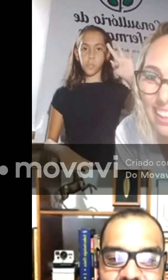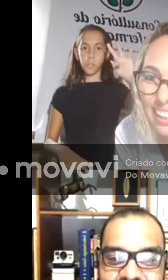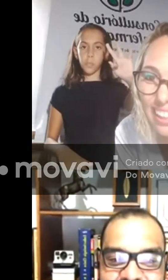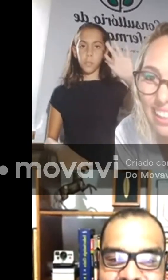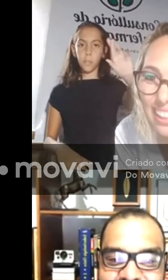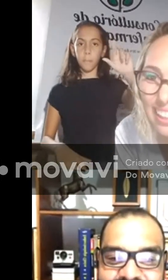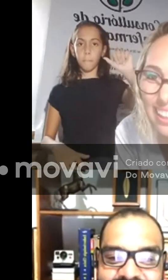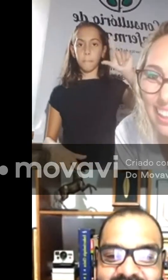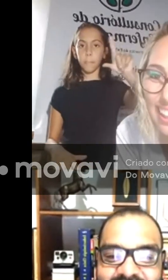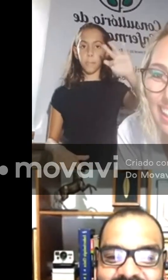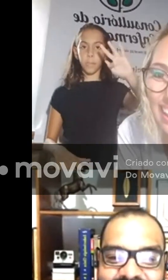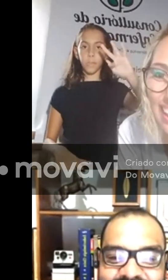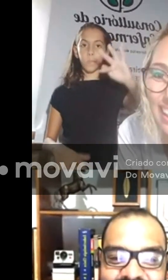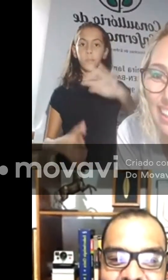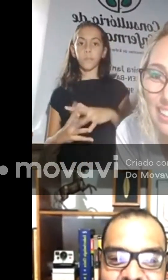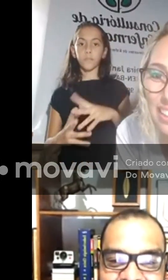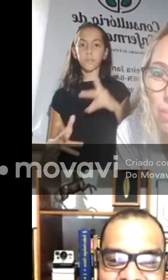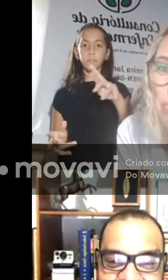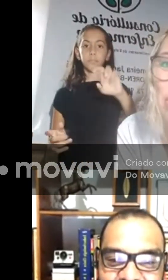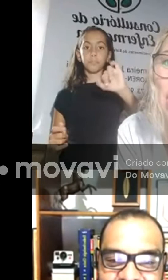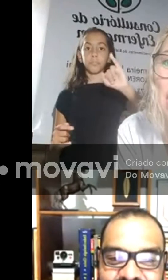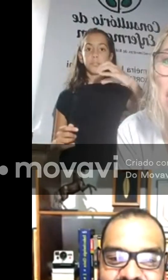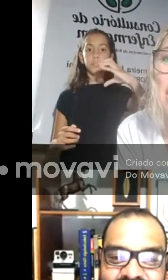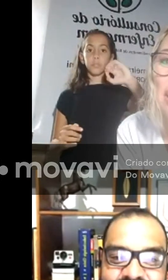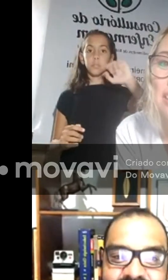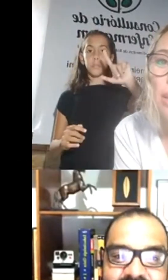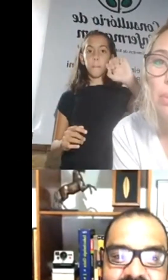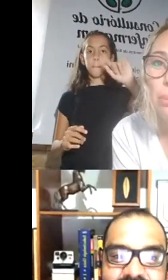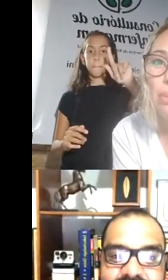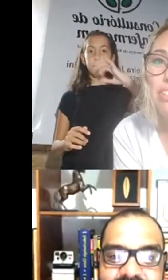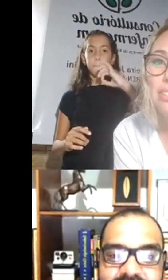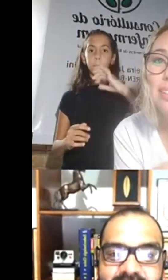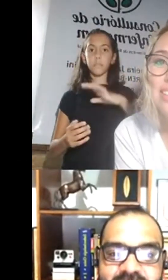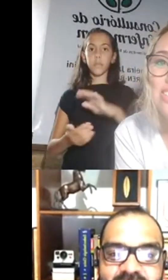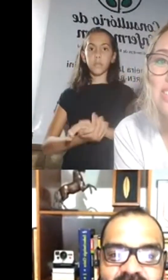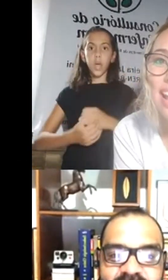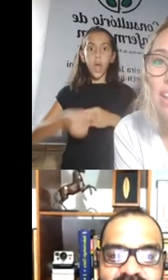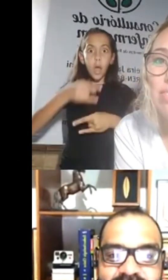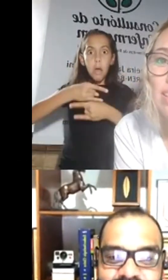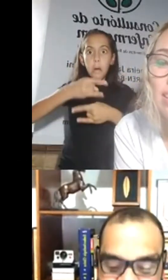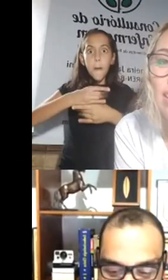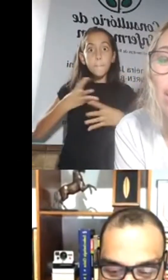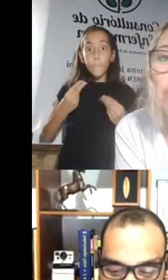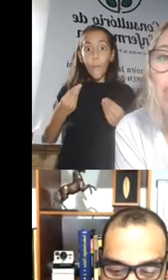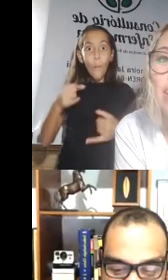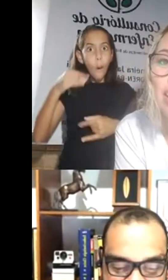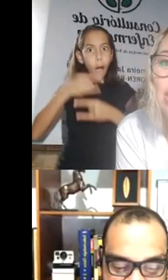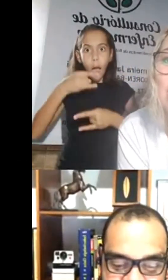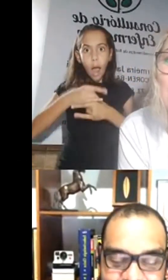psicólogo aí. Um abraço, Ralf. Ele tem promovido grandes lives aqui referente, né,